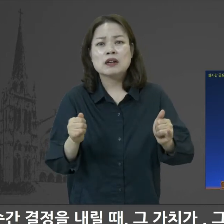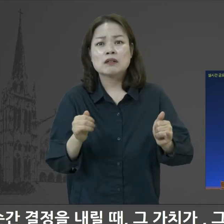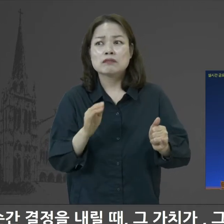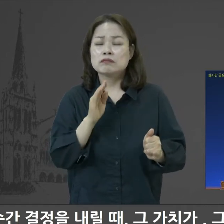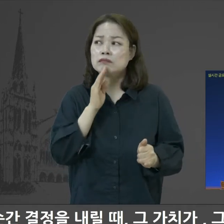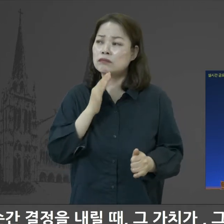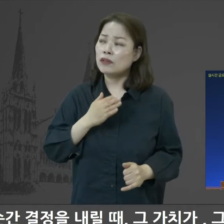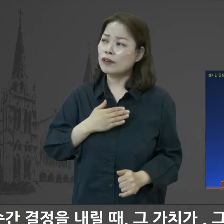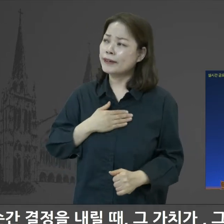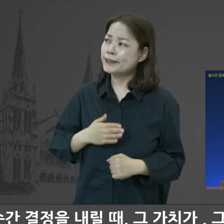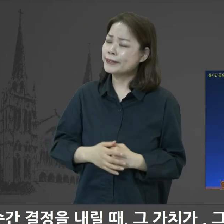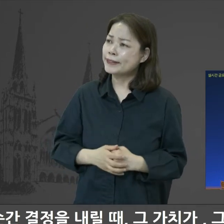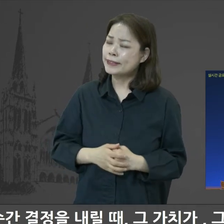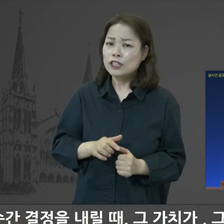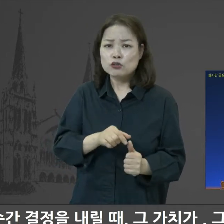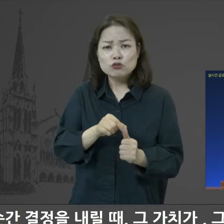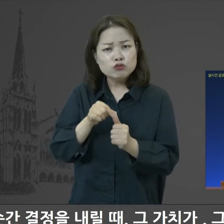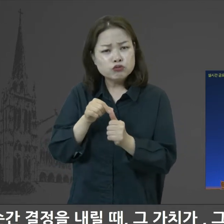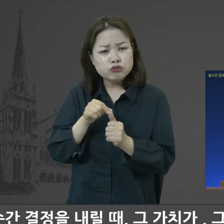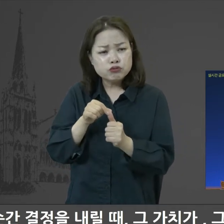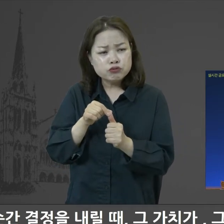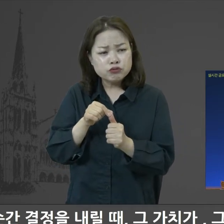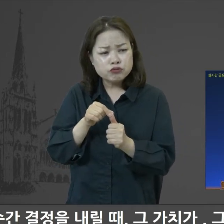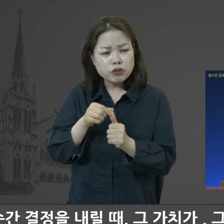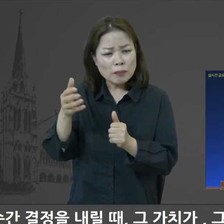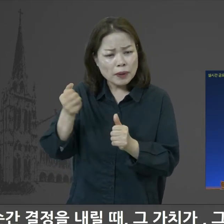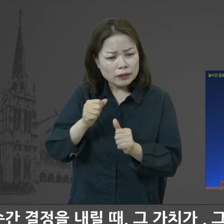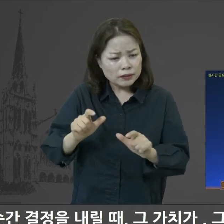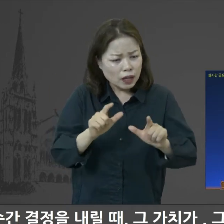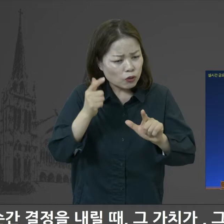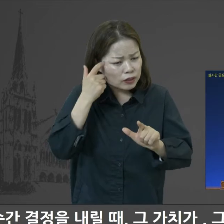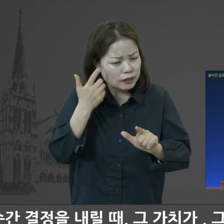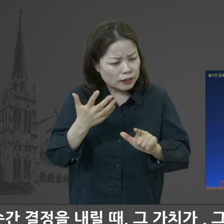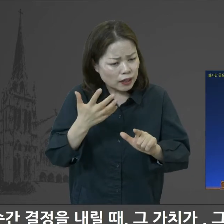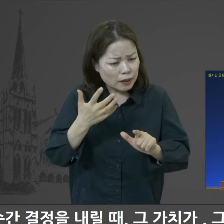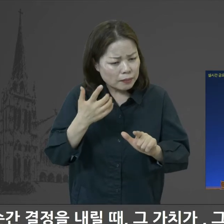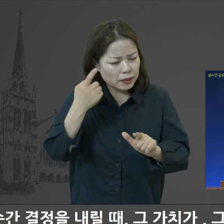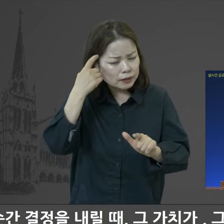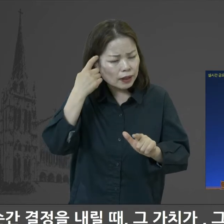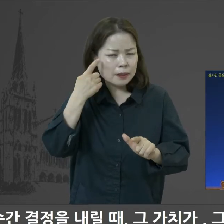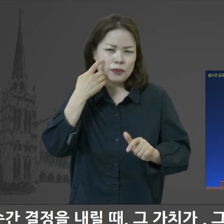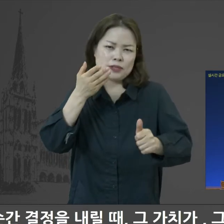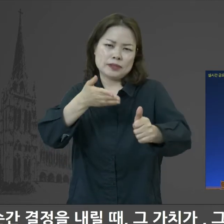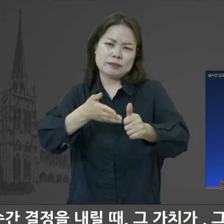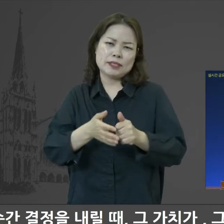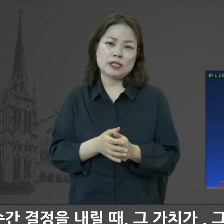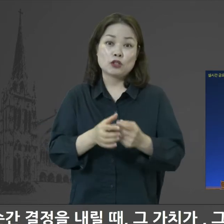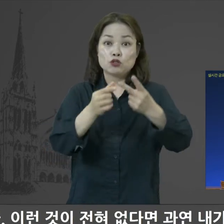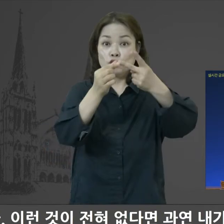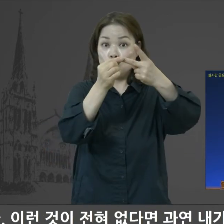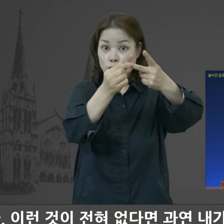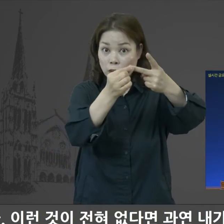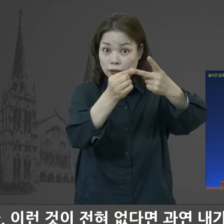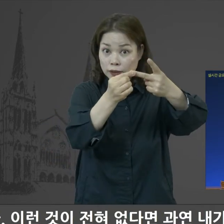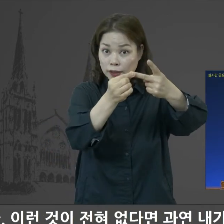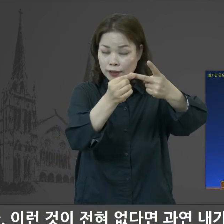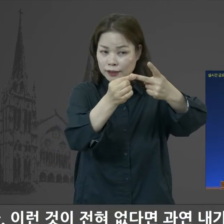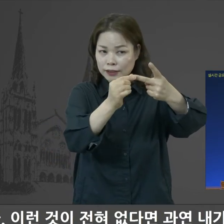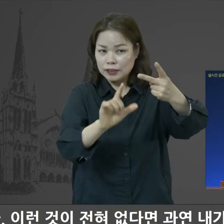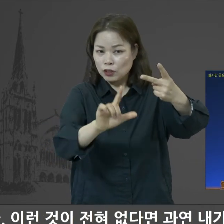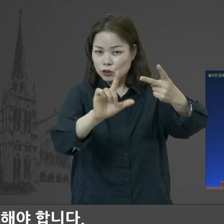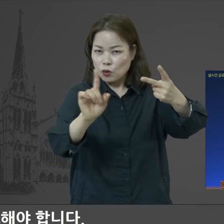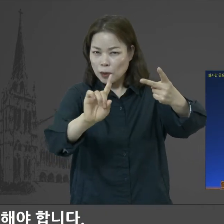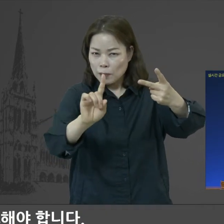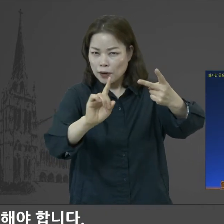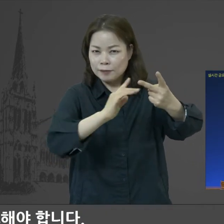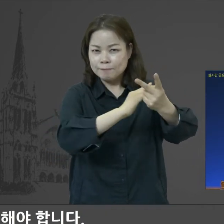내가 정말 구원을 누리고 살고 있는지 체크해 봐야 되는 겁니다. 두 번째, 이런 분들 좀 있을 것 같아요. 두